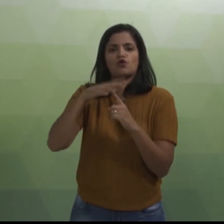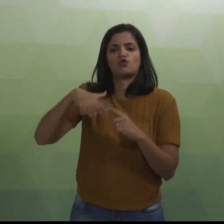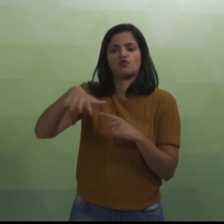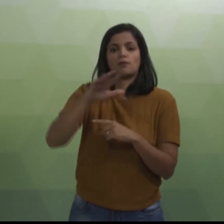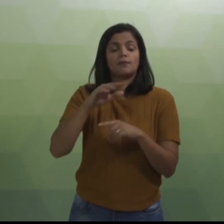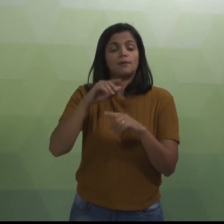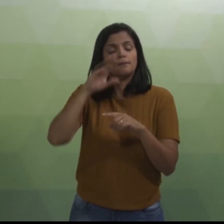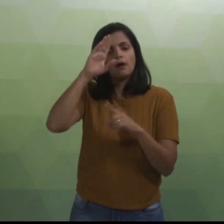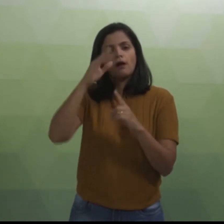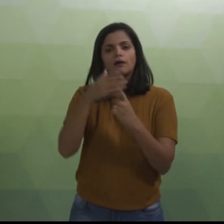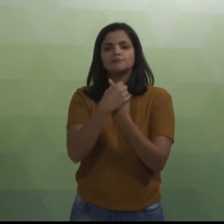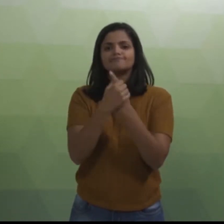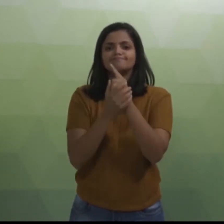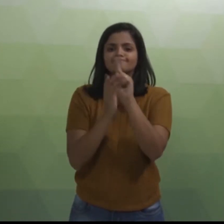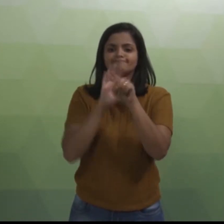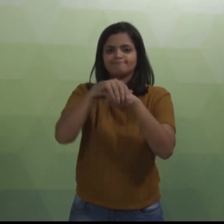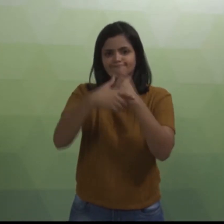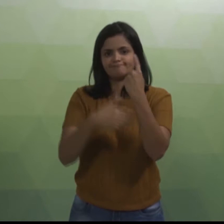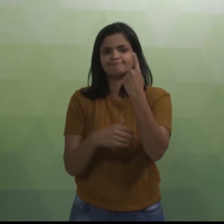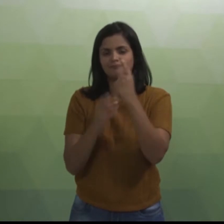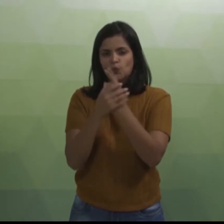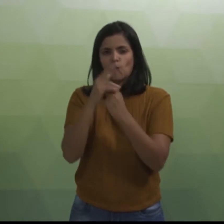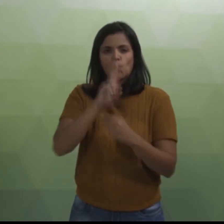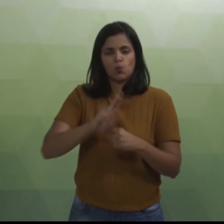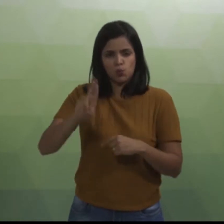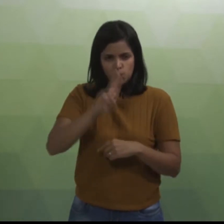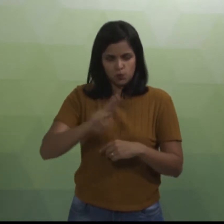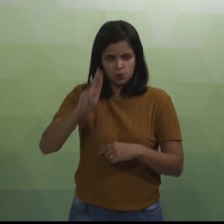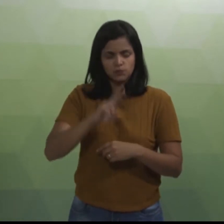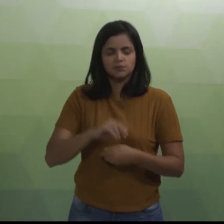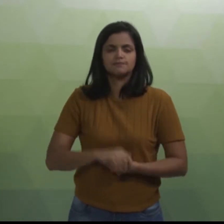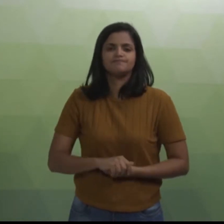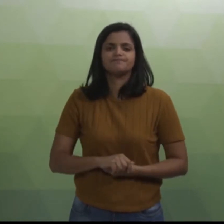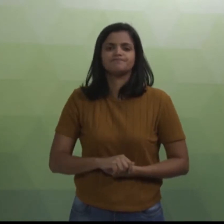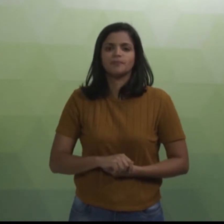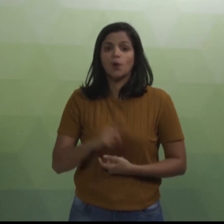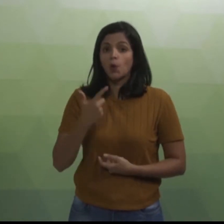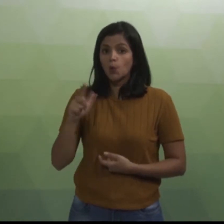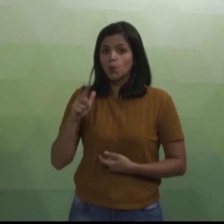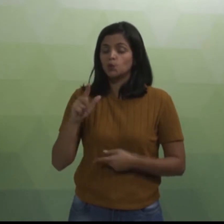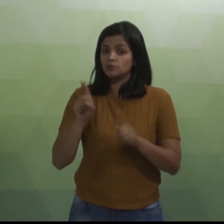pronomes, a apontação, a utilização dessas apontações.